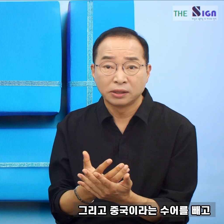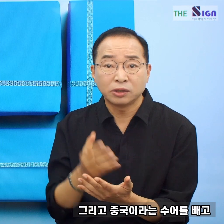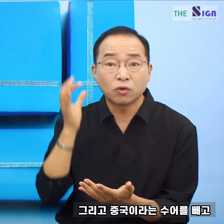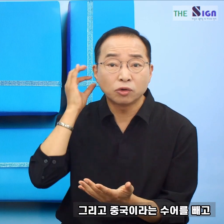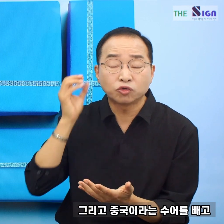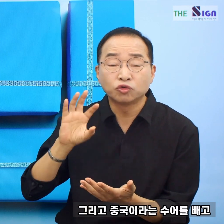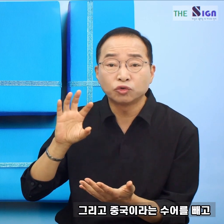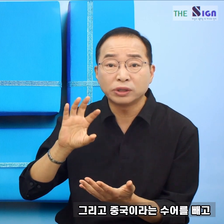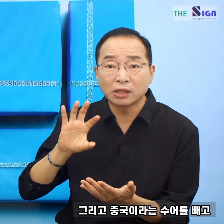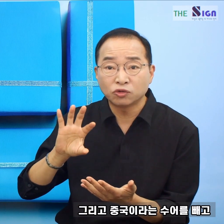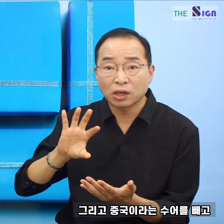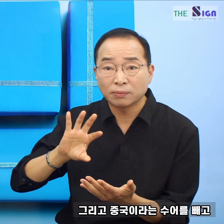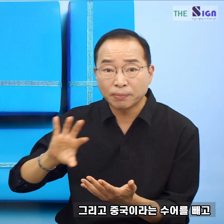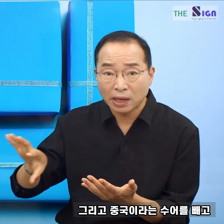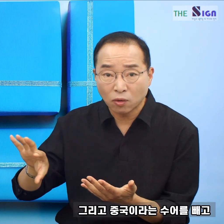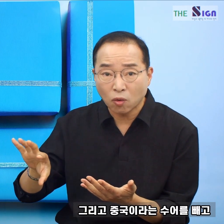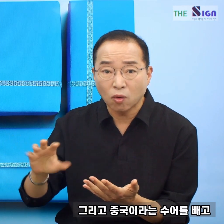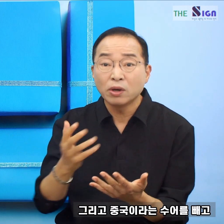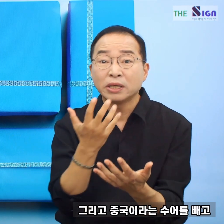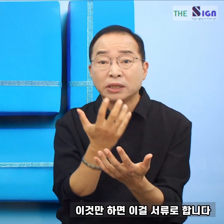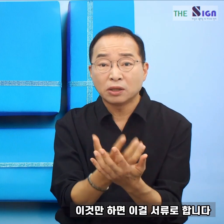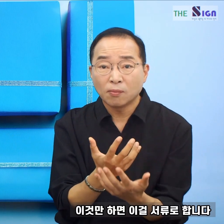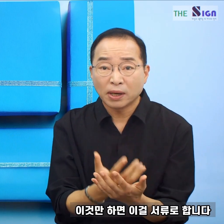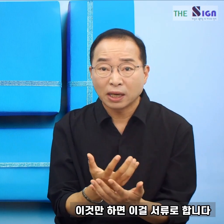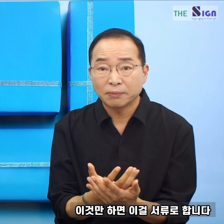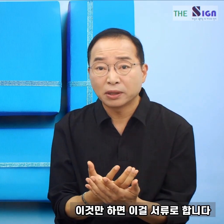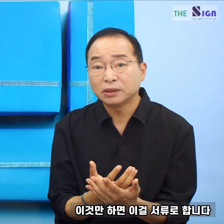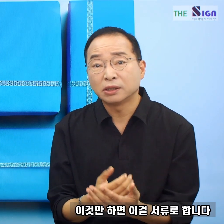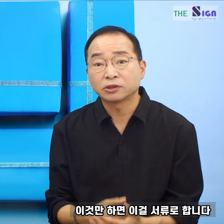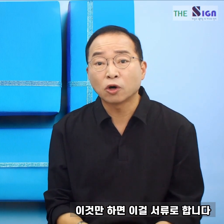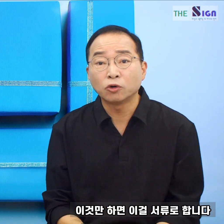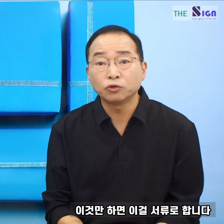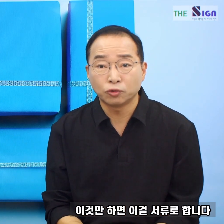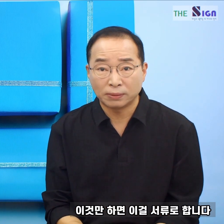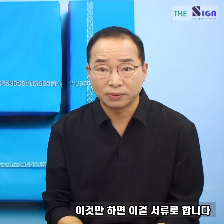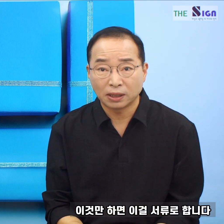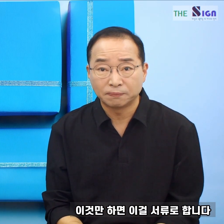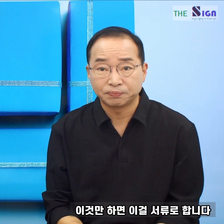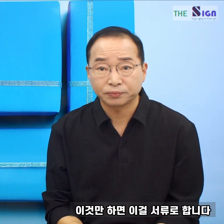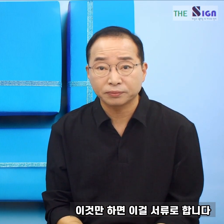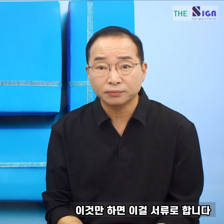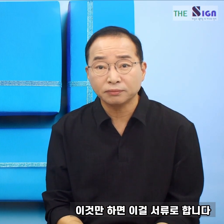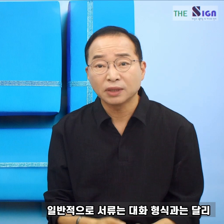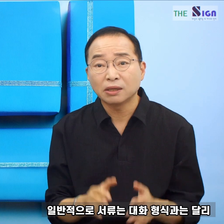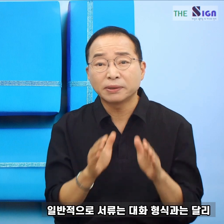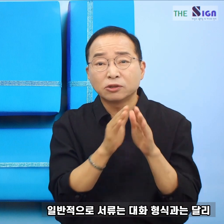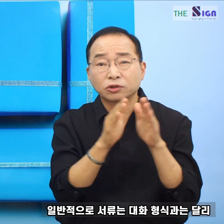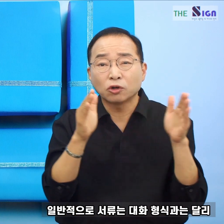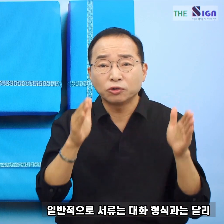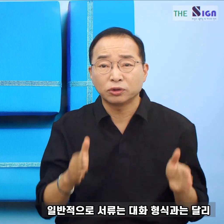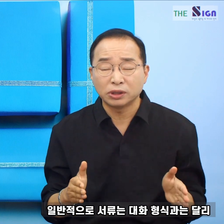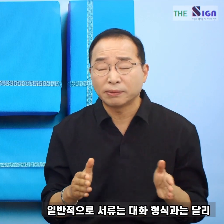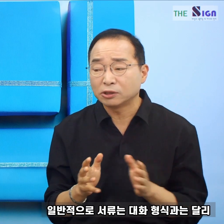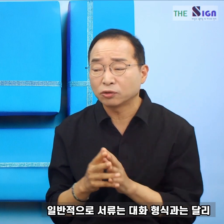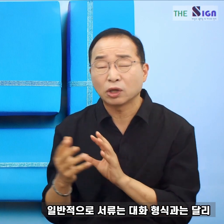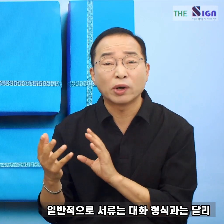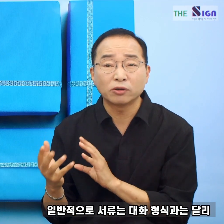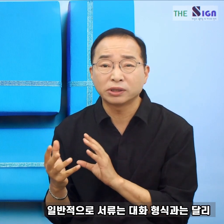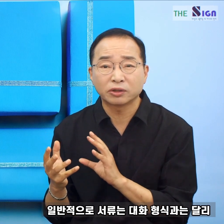그리고 중국이라는 수어를 빼고 이것만 하면은 이걸 서류로 합니다. 일반적으로 서류는 일반적으로 대화 형식과는